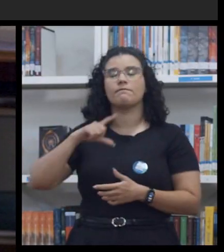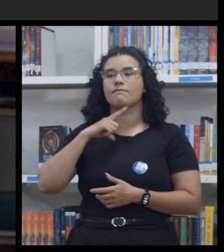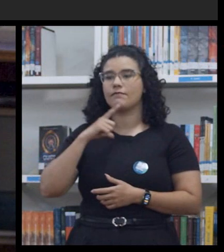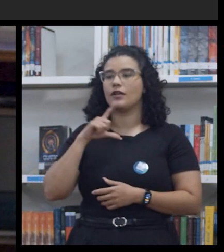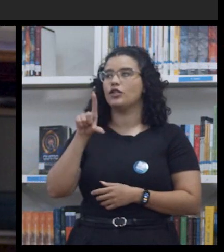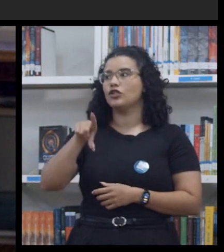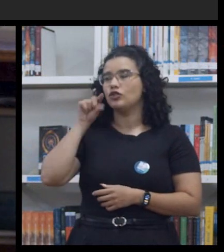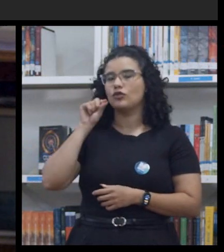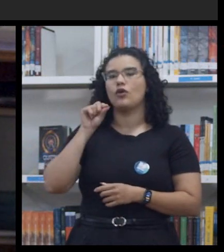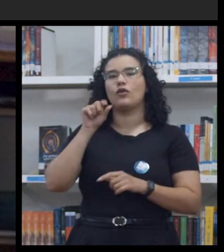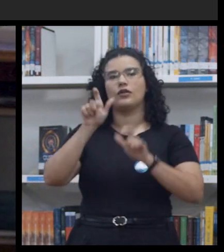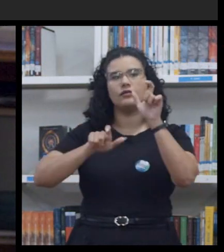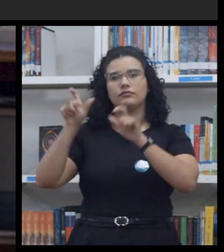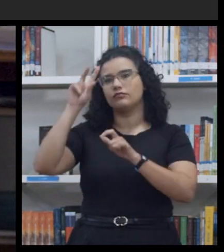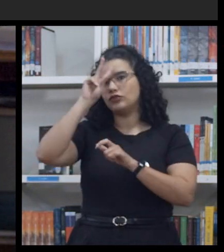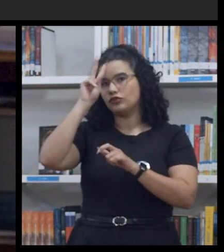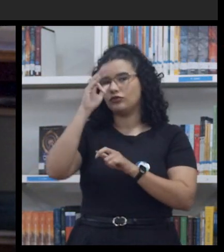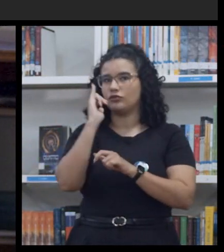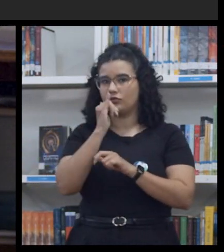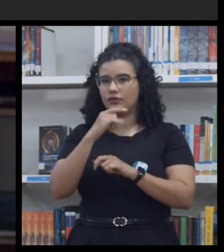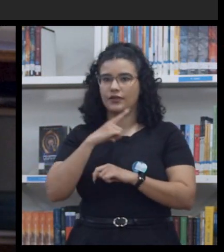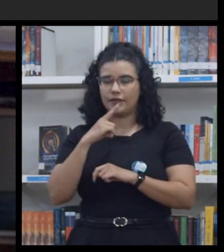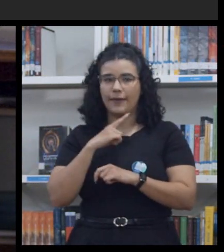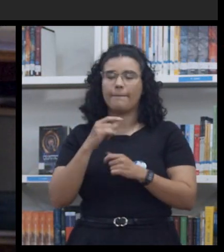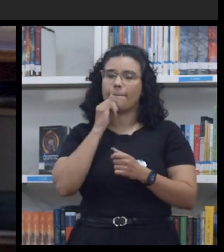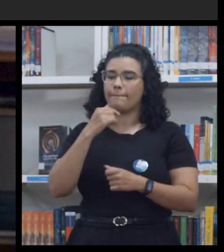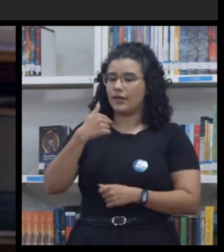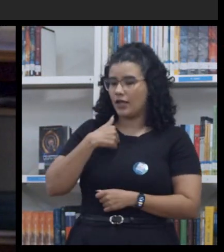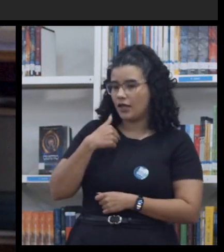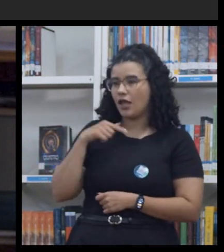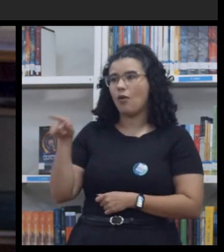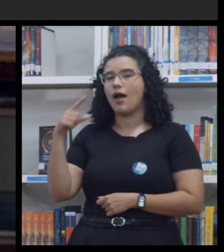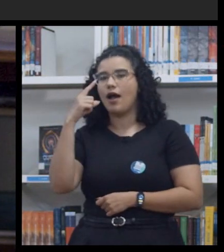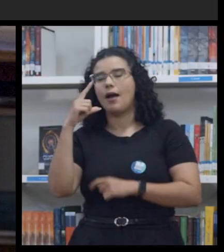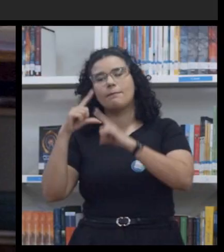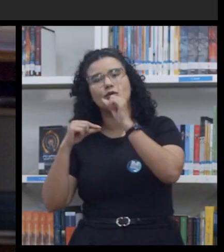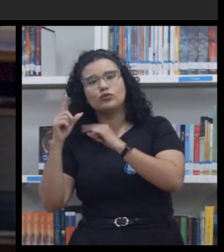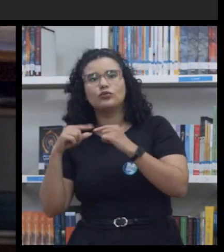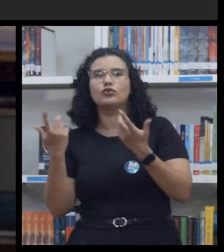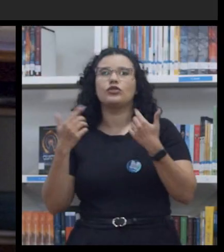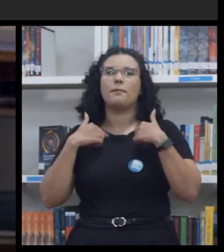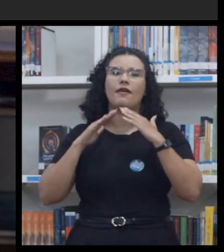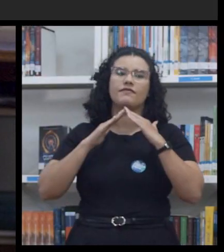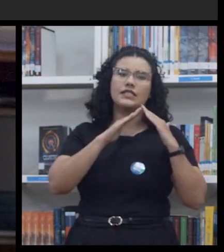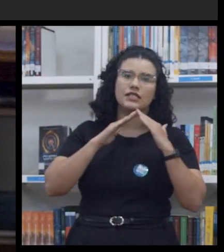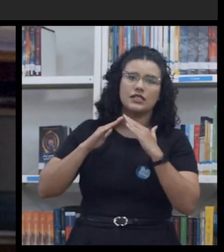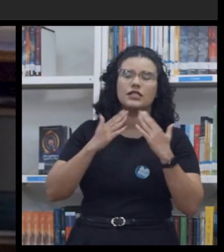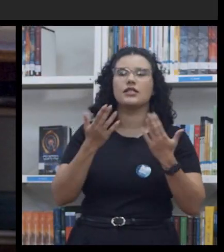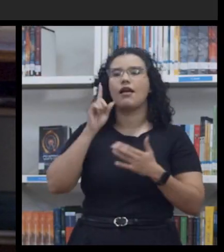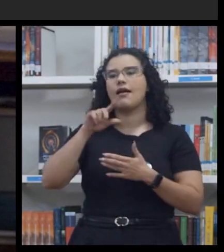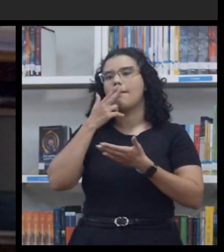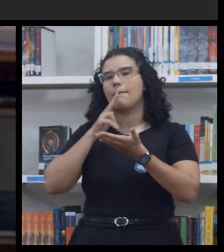na escolha dos personagens que vão estar. Sou eu, é a bruxinha, é a minha vizinha, é a carta da